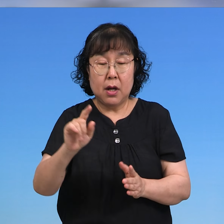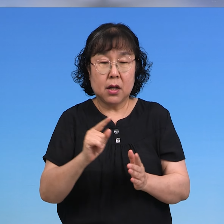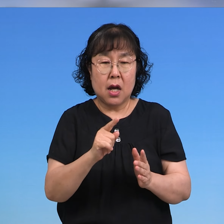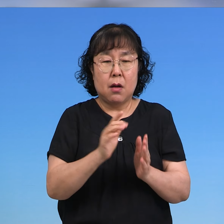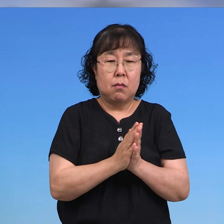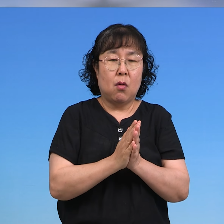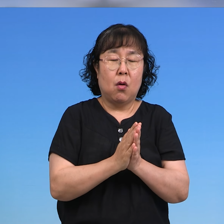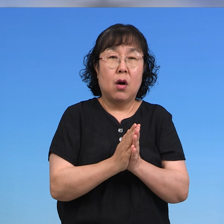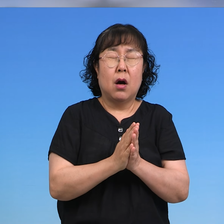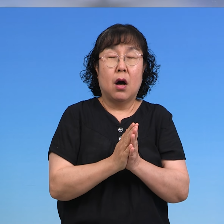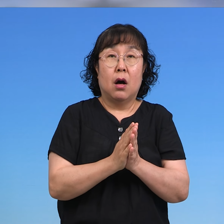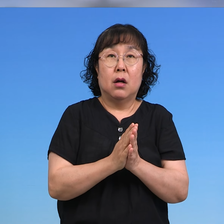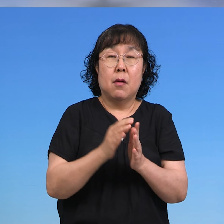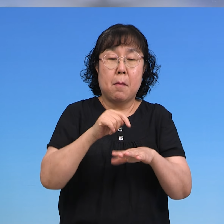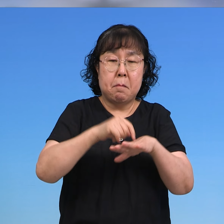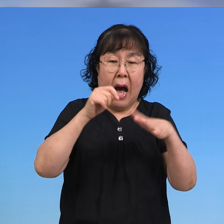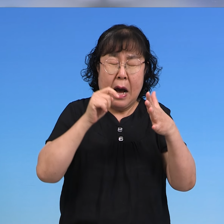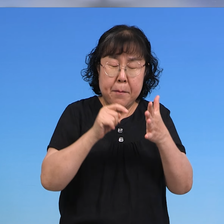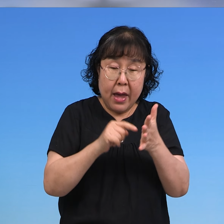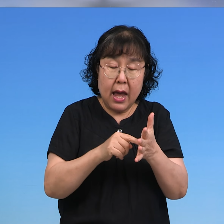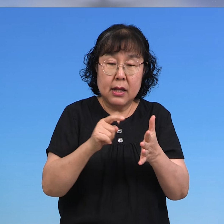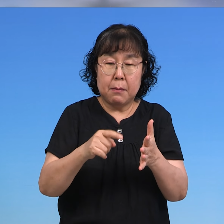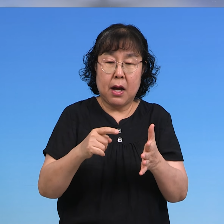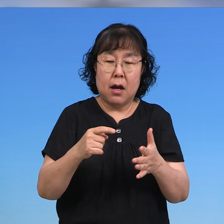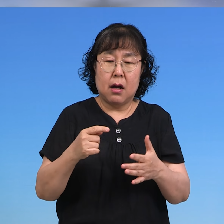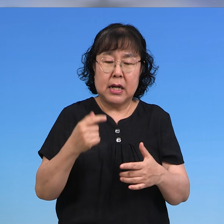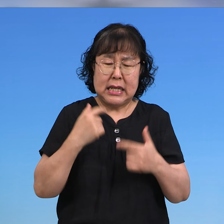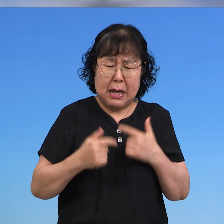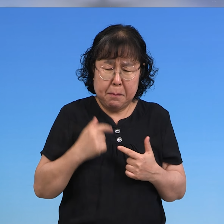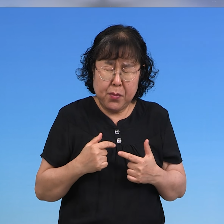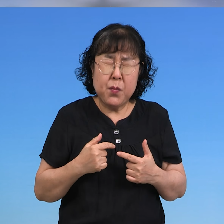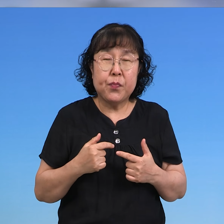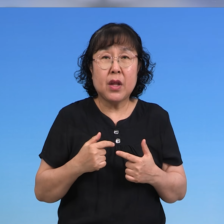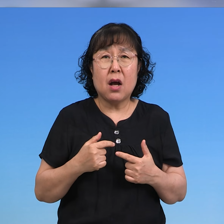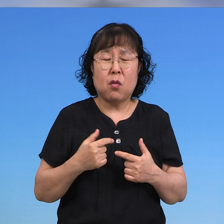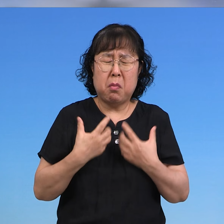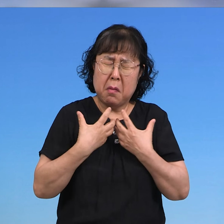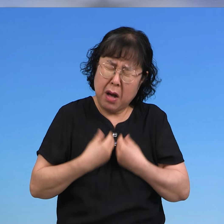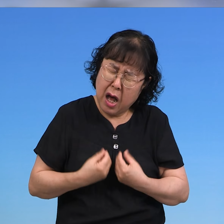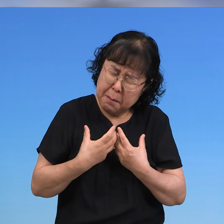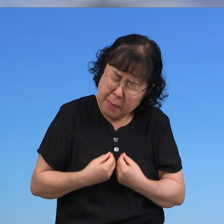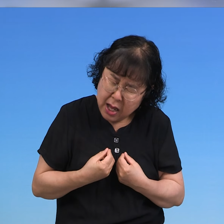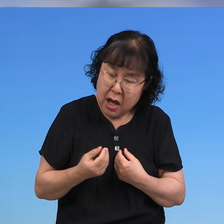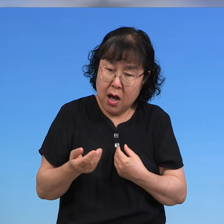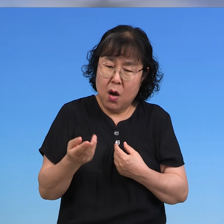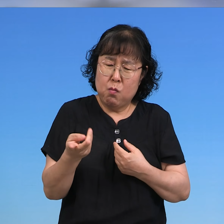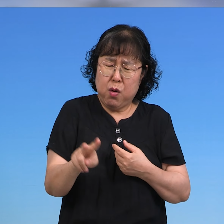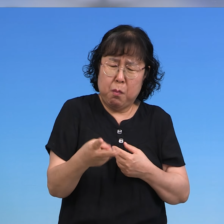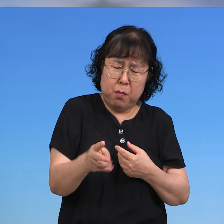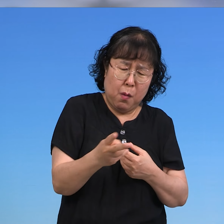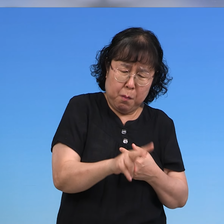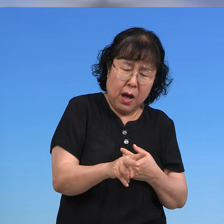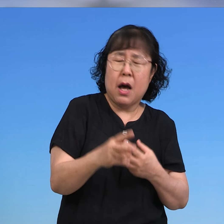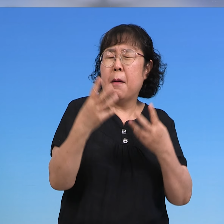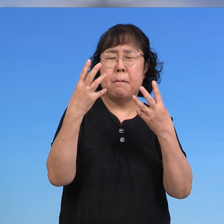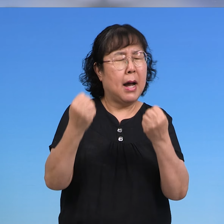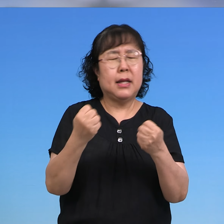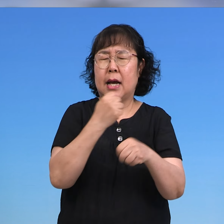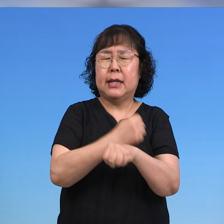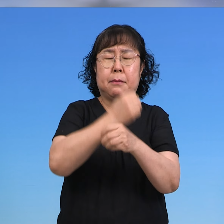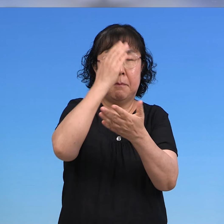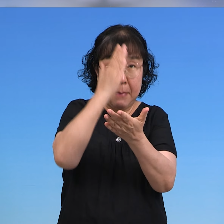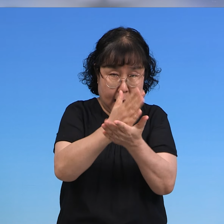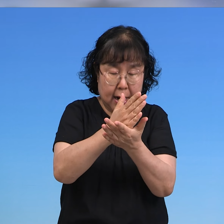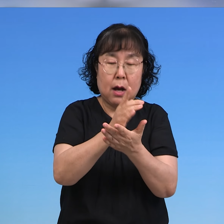한번 뭐 일로 또 좀 지적을 받으면 또 금방 다운이 되고 그건 그 하나님의 성품을